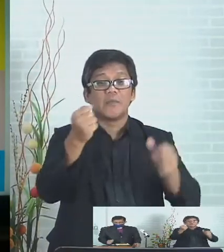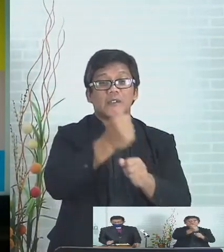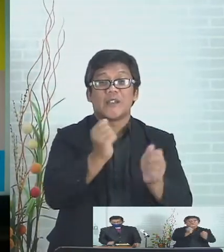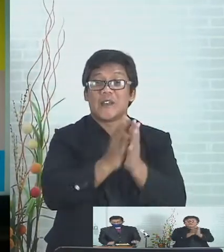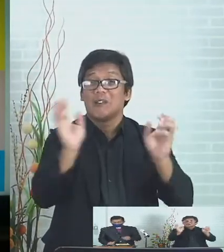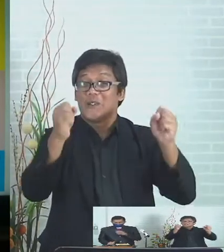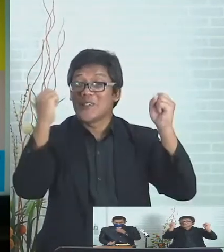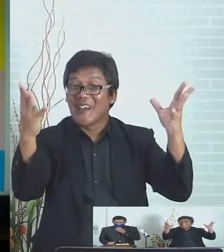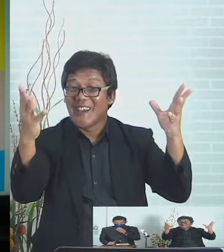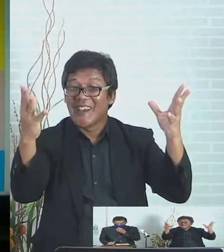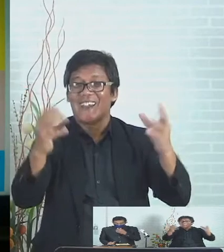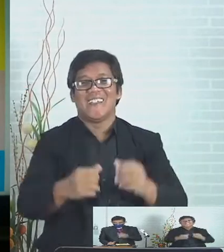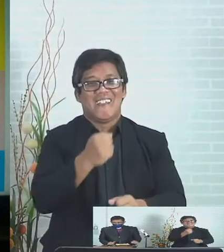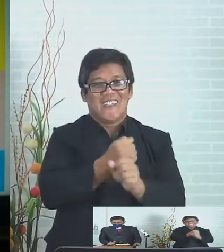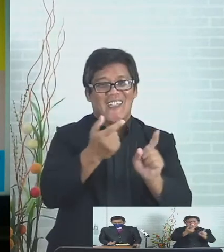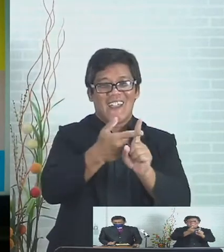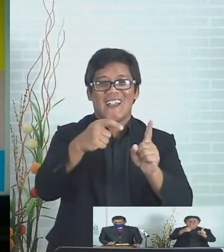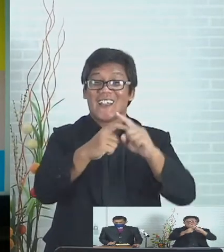Haleluya di